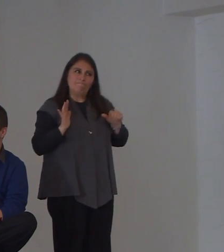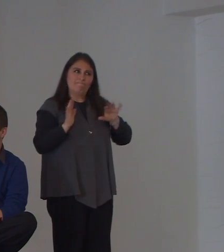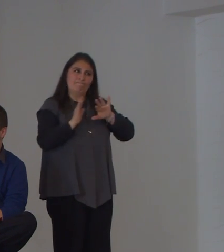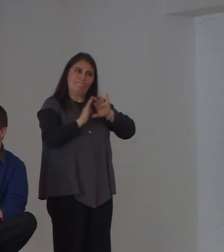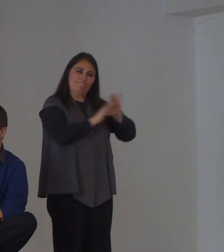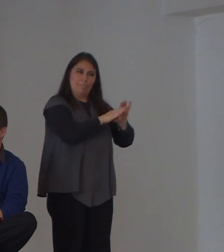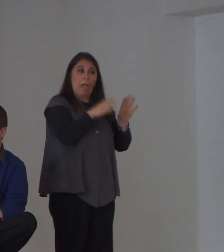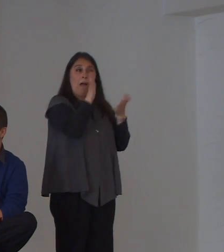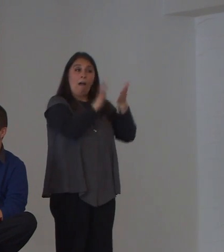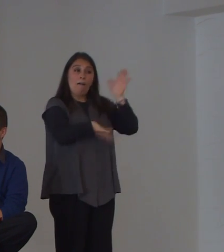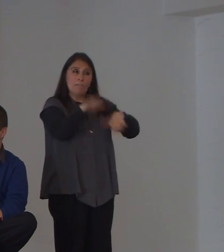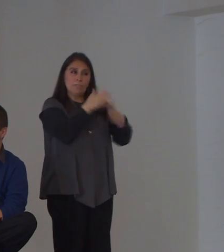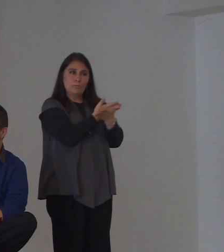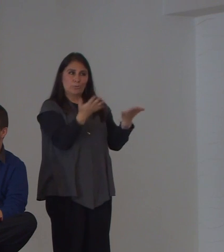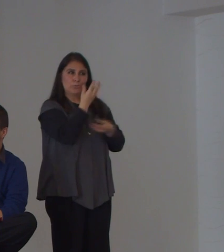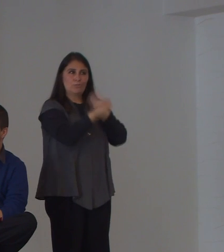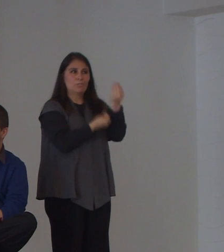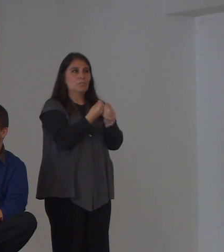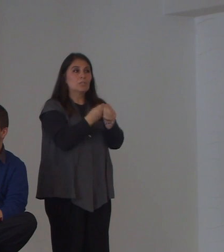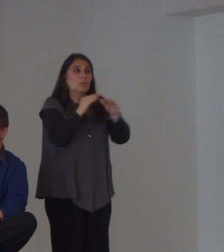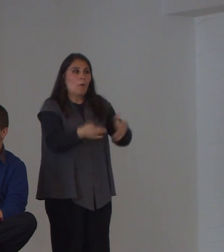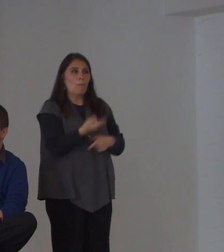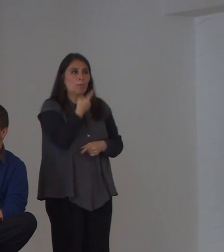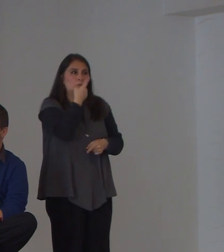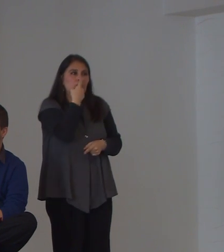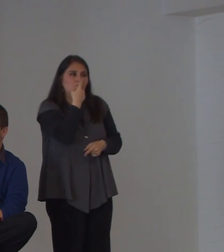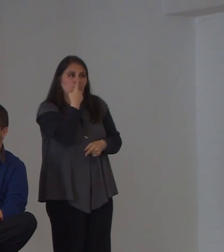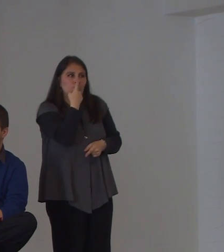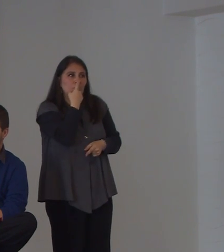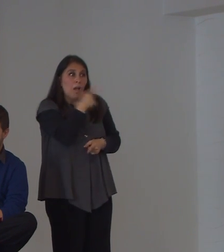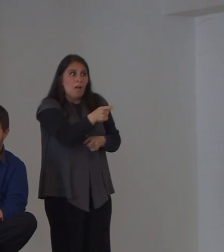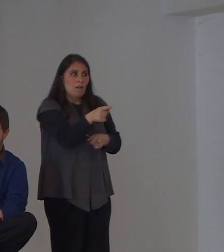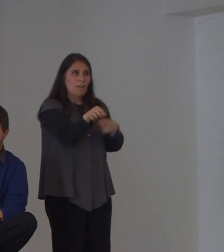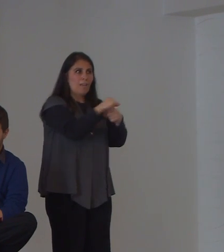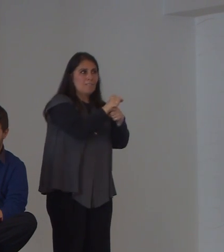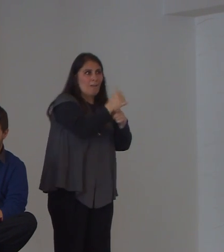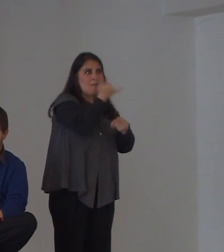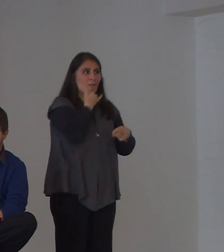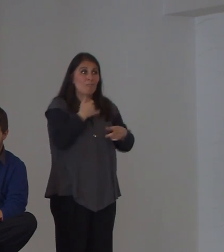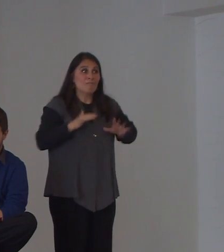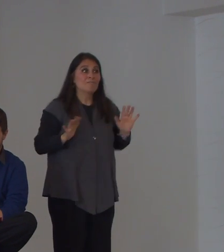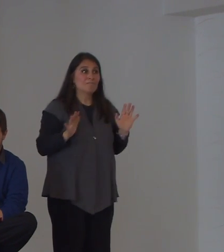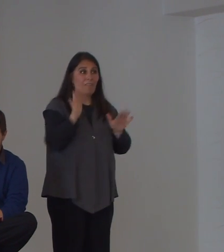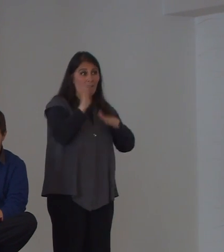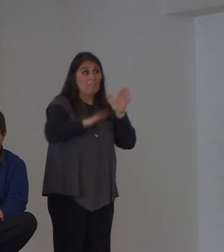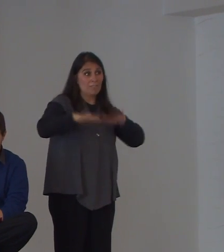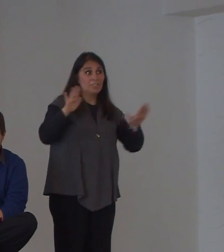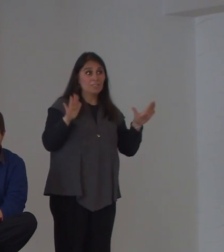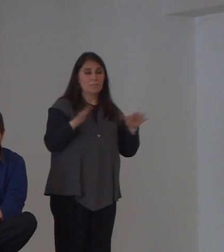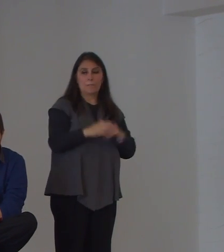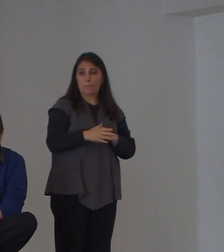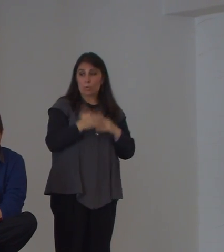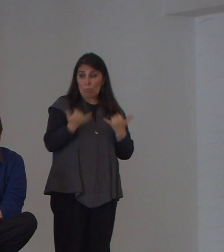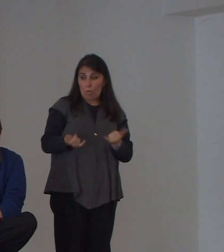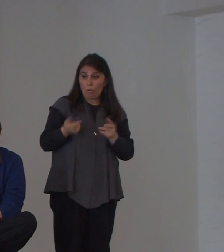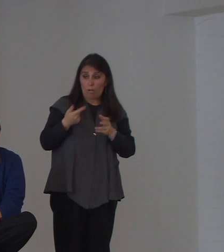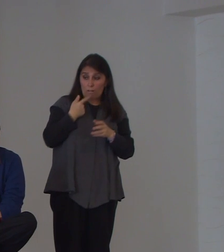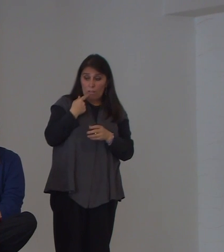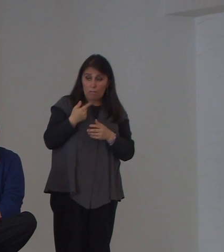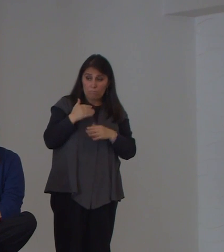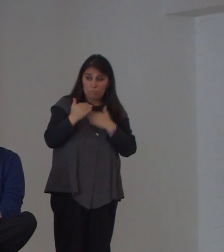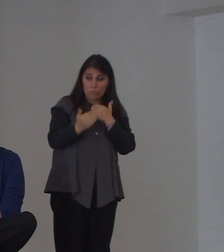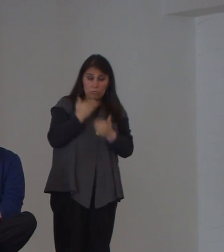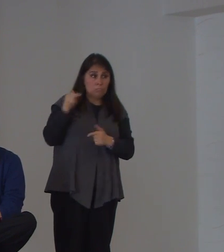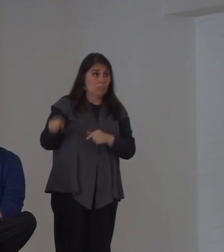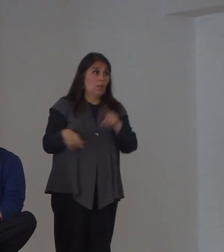intuición, sí, yo creo que estos aprendizajes a los que por ejemplo nos convoca Diego. Yo estoy convencida,